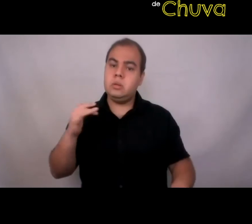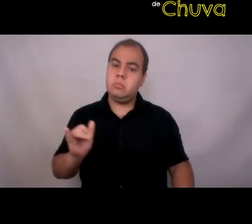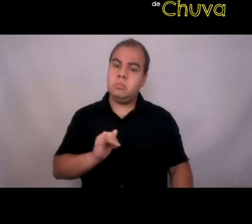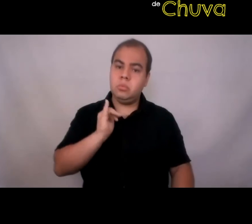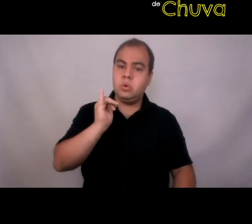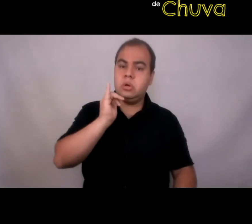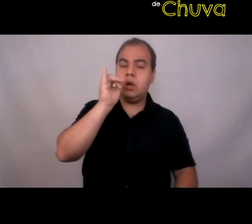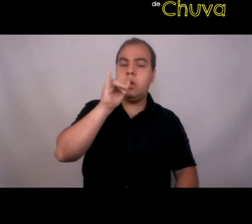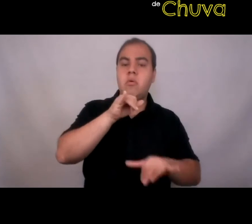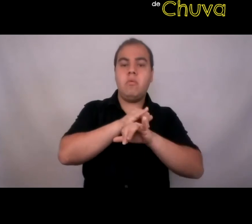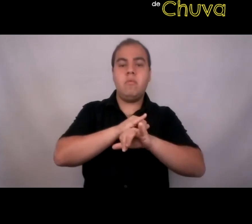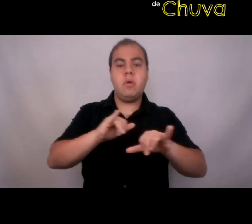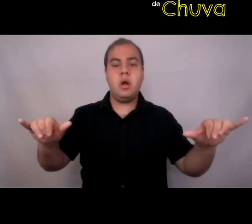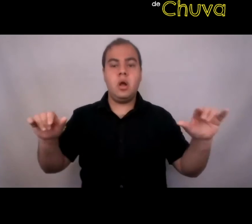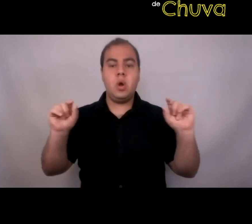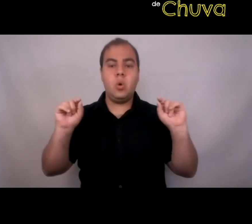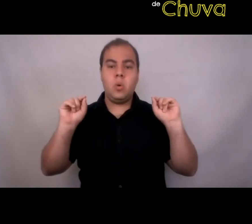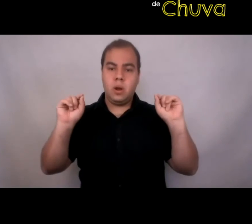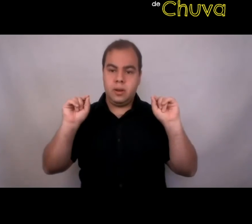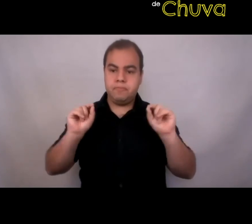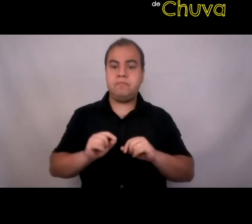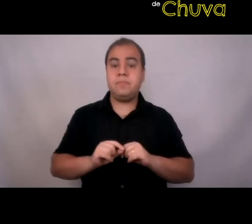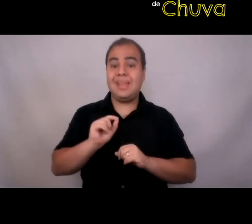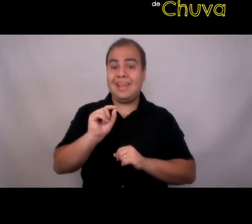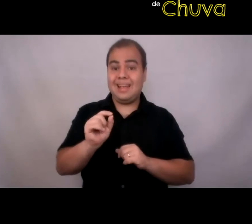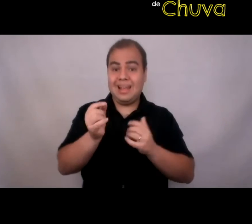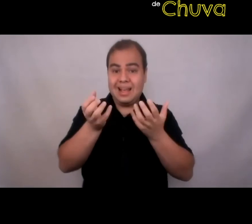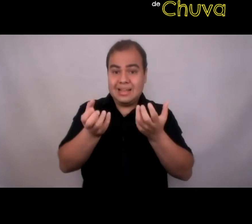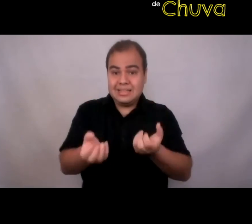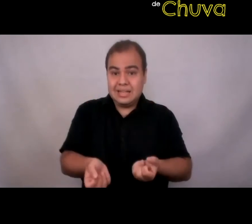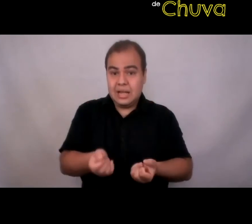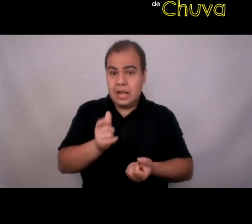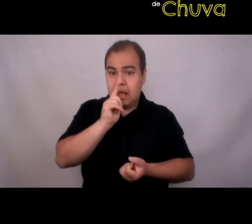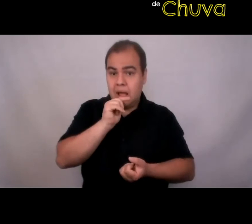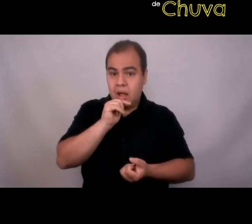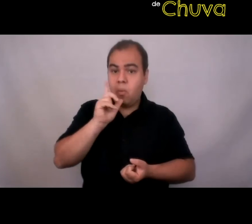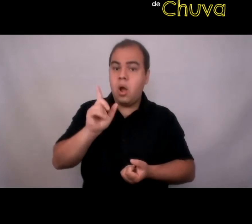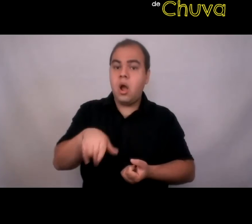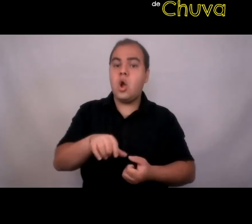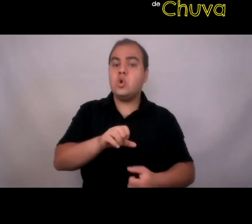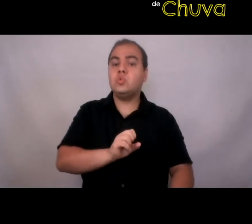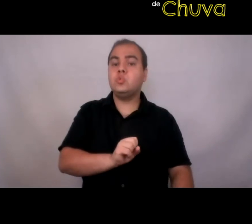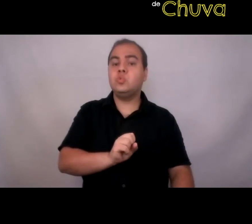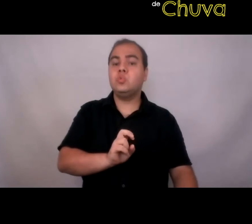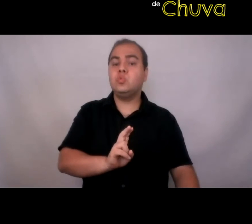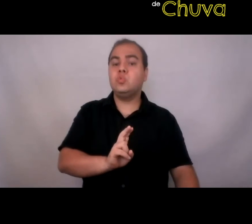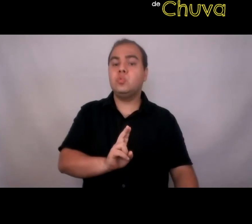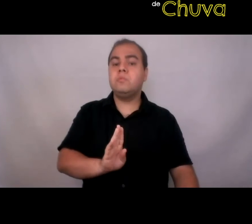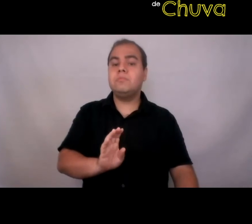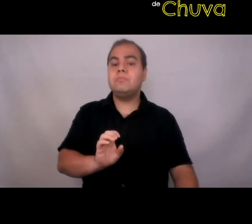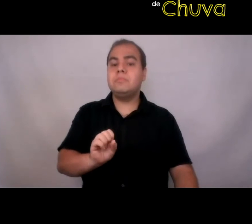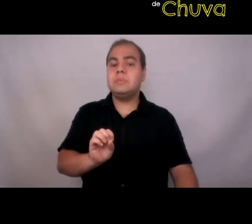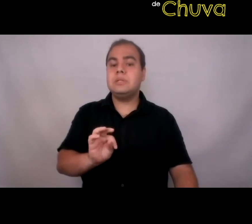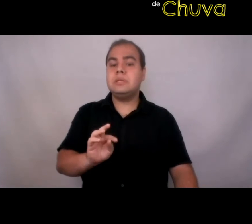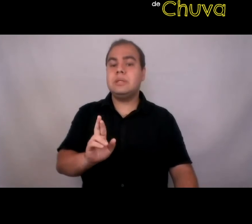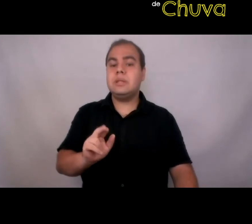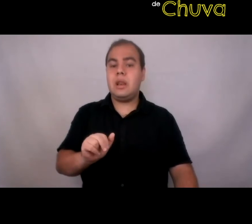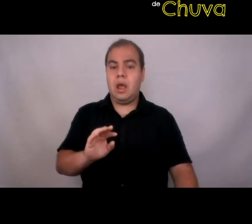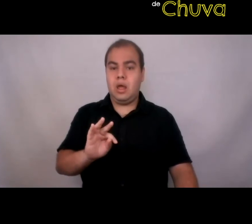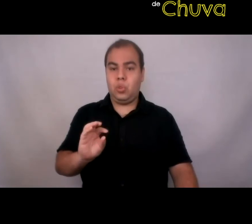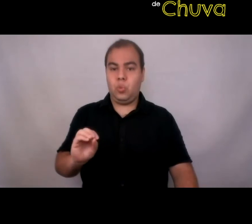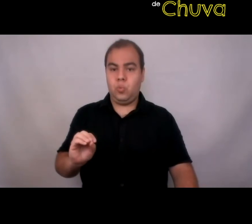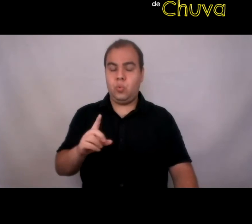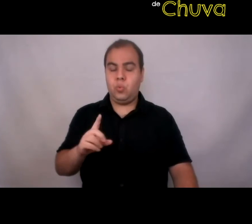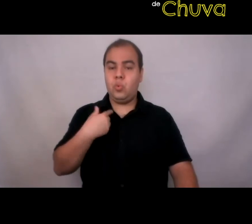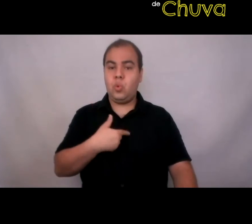seguinte: quem recebe a água superficial é o substrato. Então, o substrato vai ser o nosso